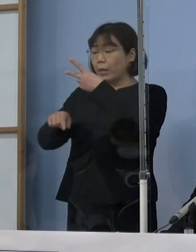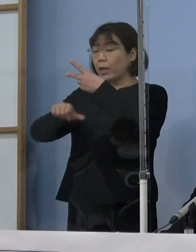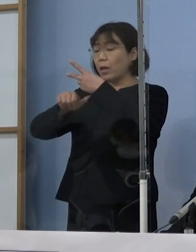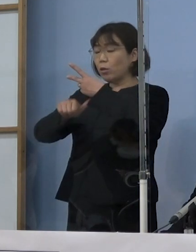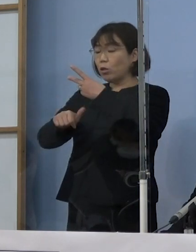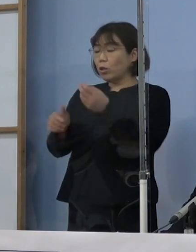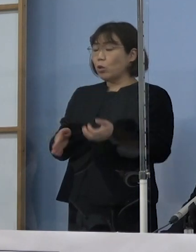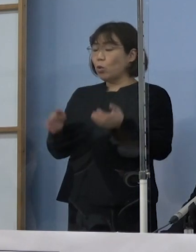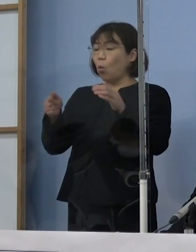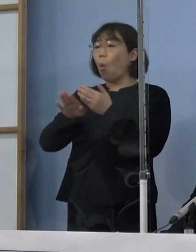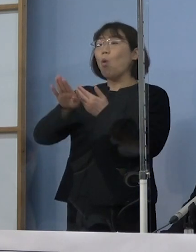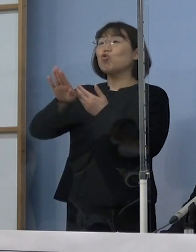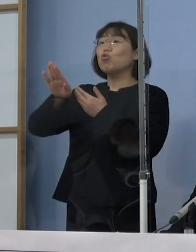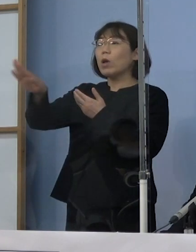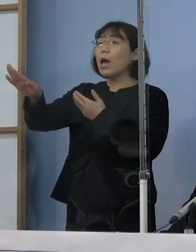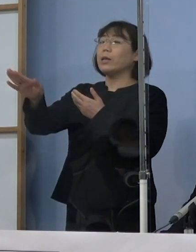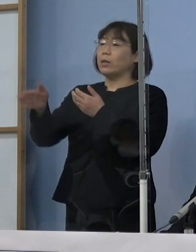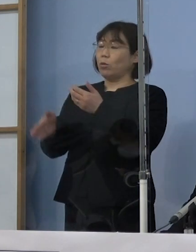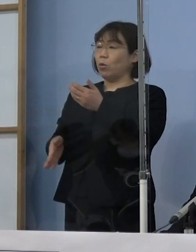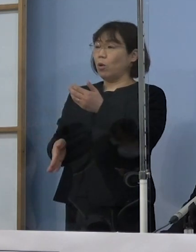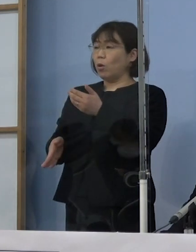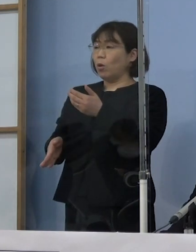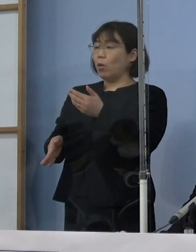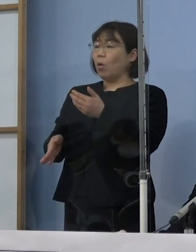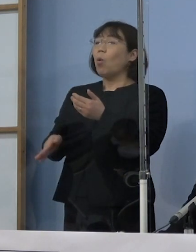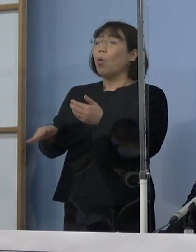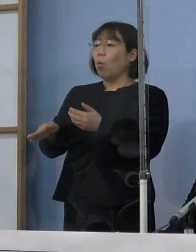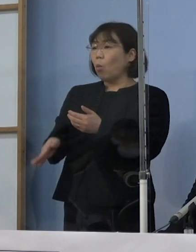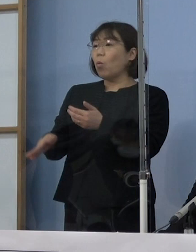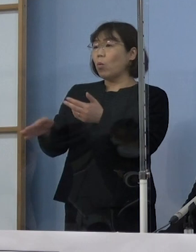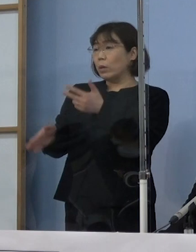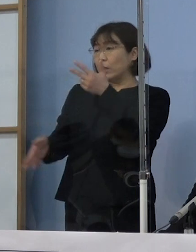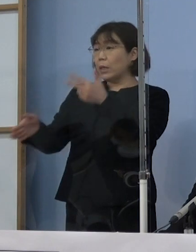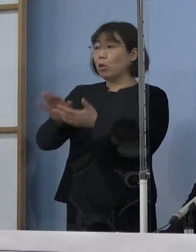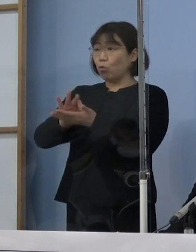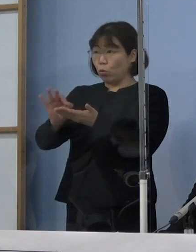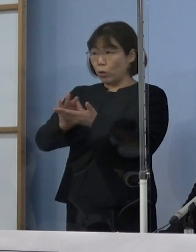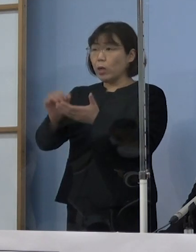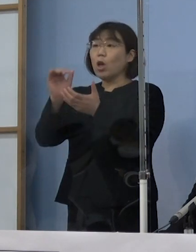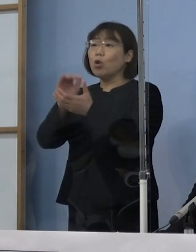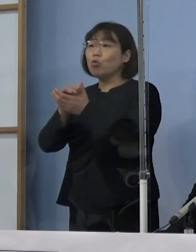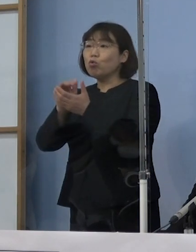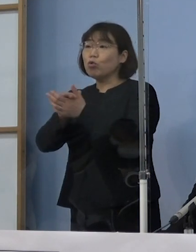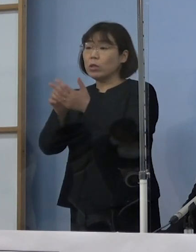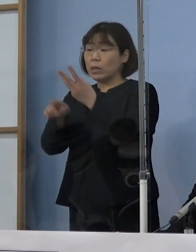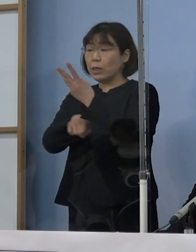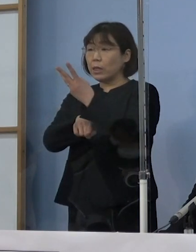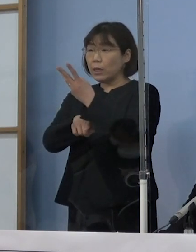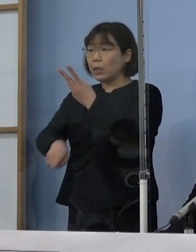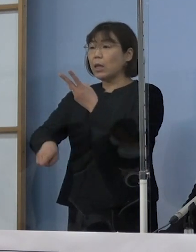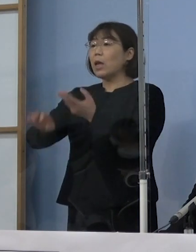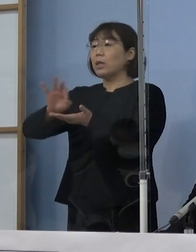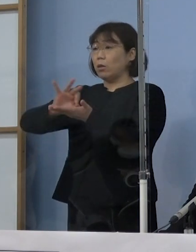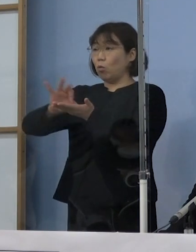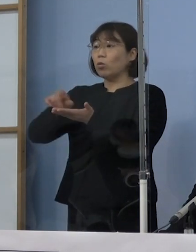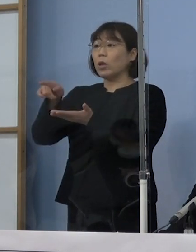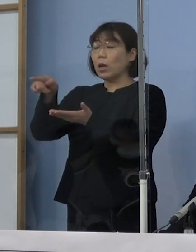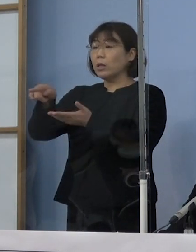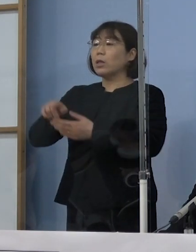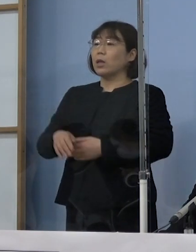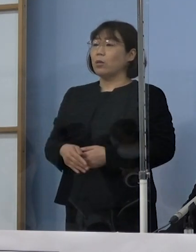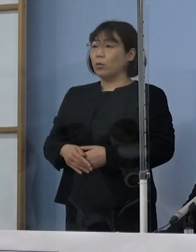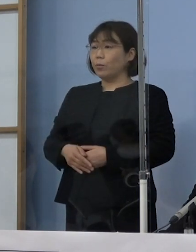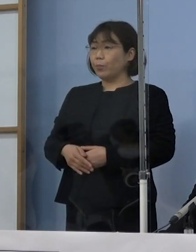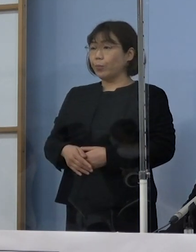に屋外施設を利用されております。知人3名と利用されていて、